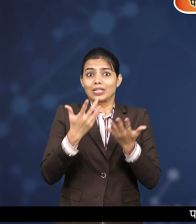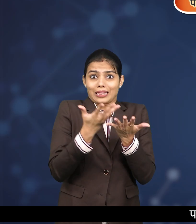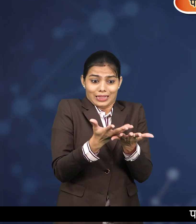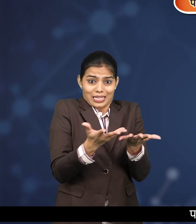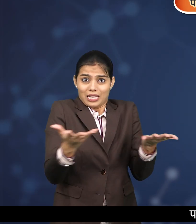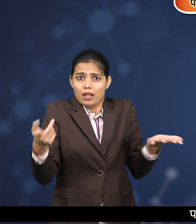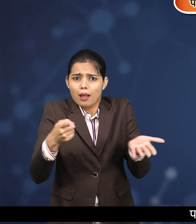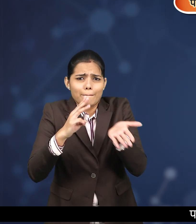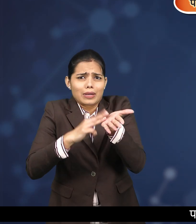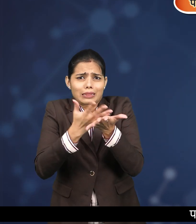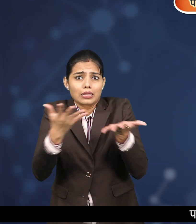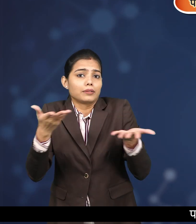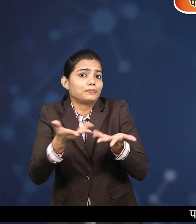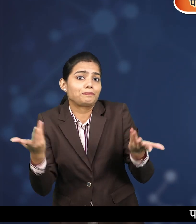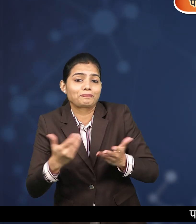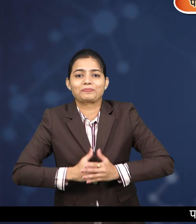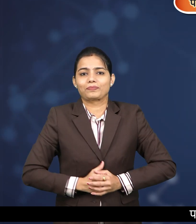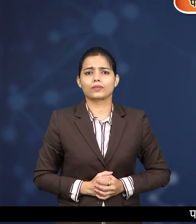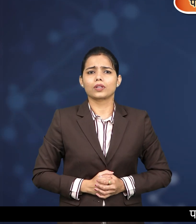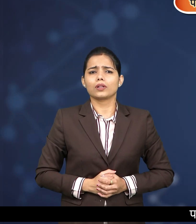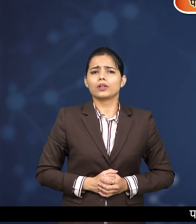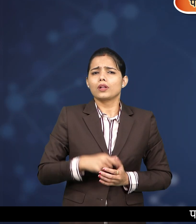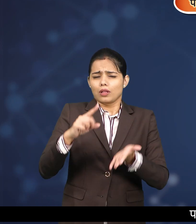पदार्थ की विशेषताएं।